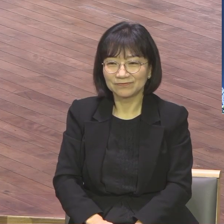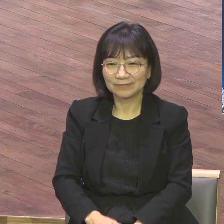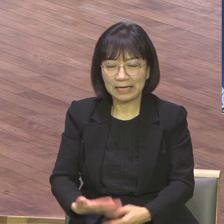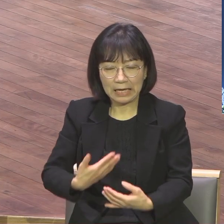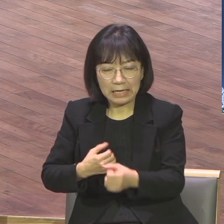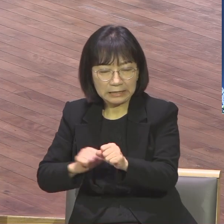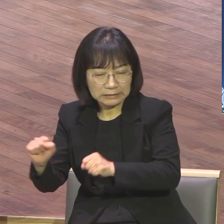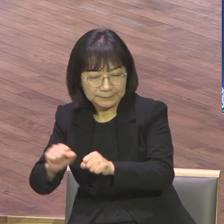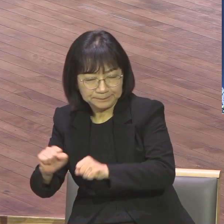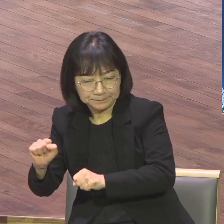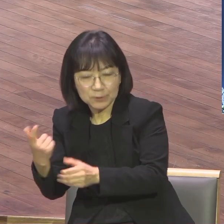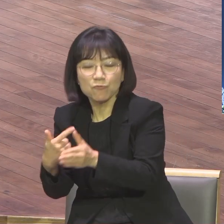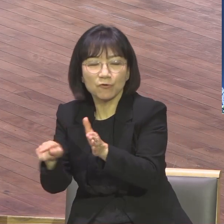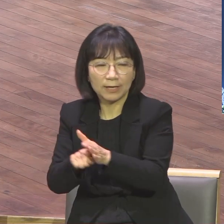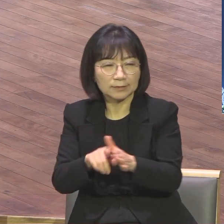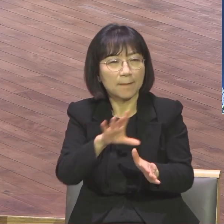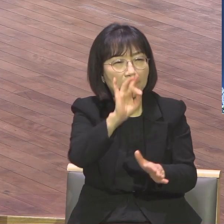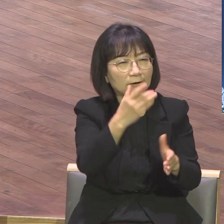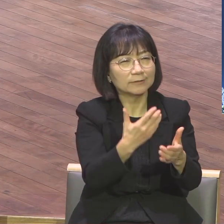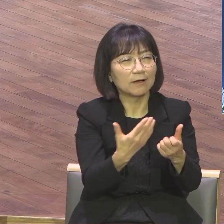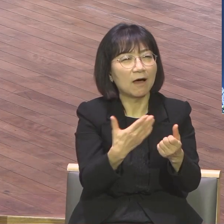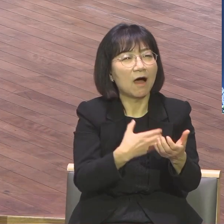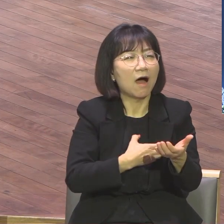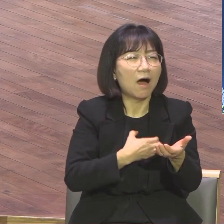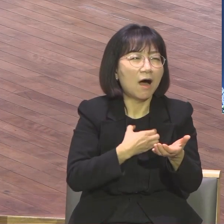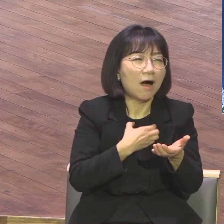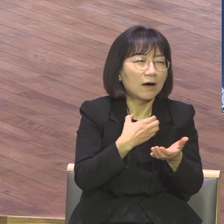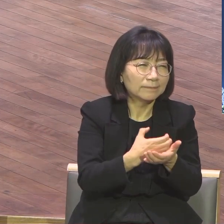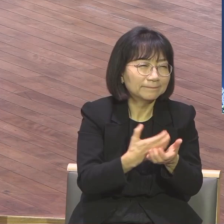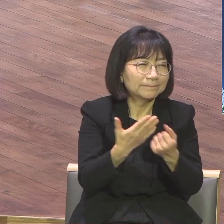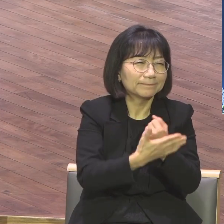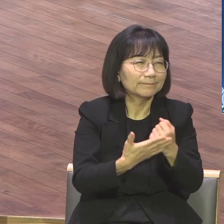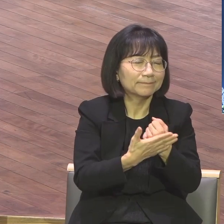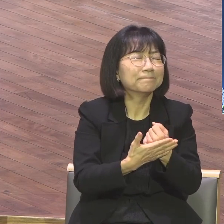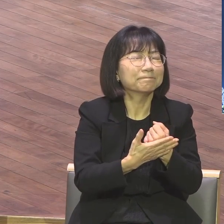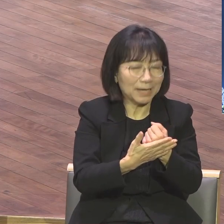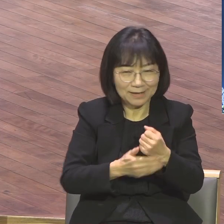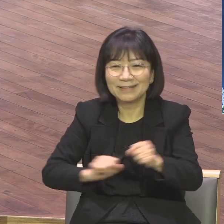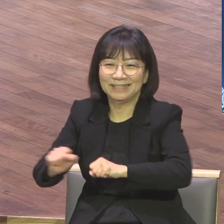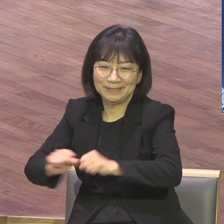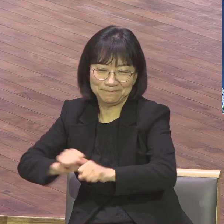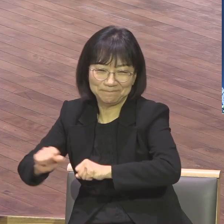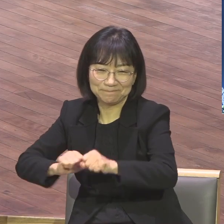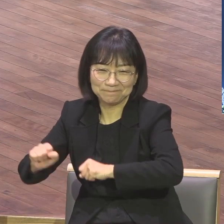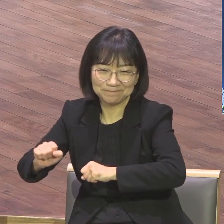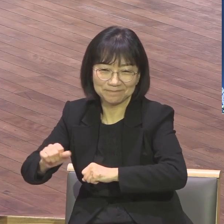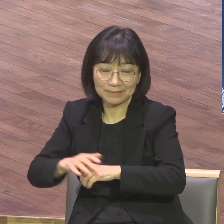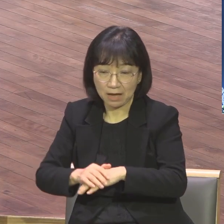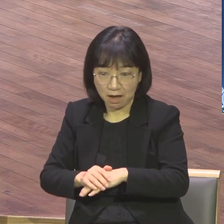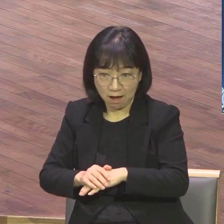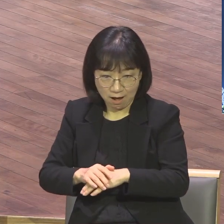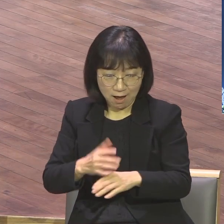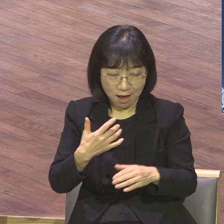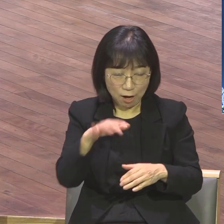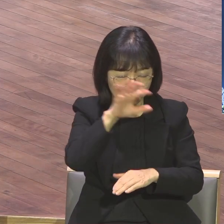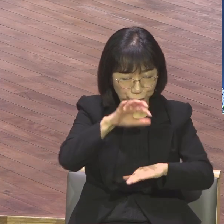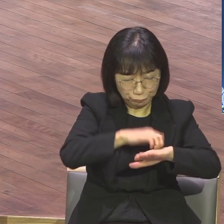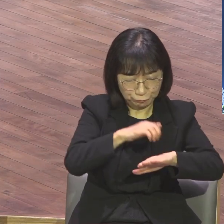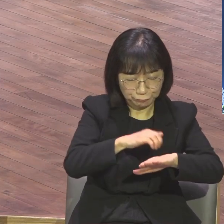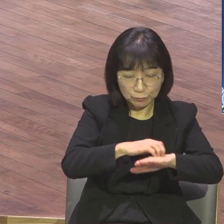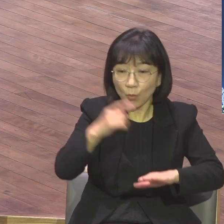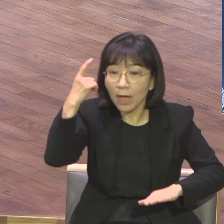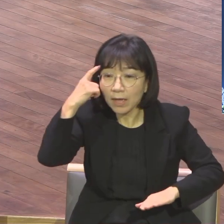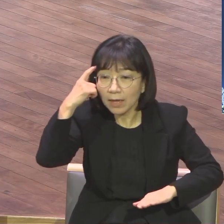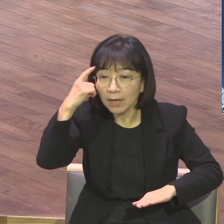움직이기 위해서 감동받는 것입니다. 움직이기 위해서 은혜 받는 거예요. 움직이기 위해서 훈련 받는 거예요. 영계 모든